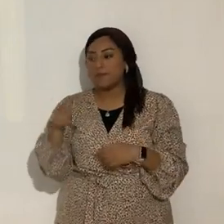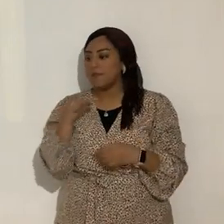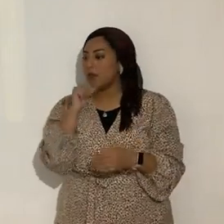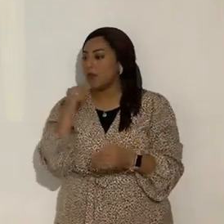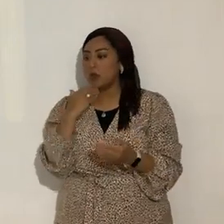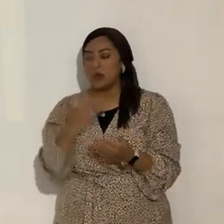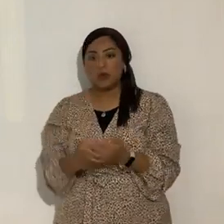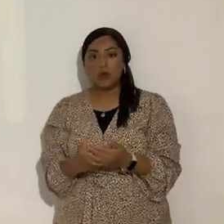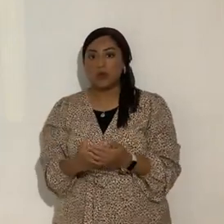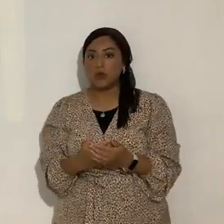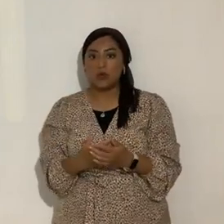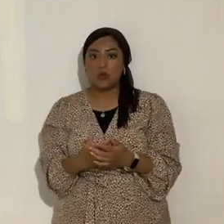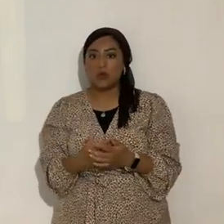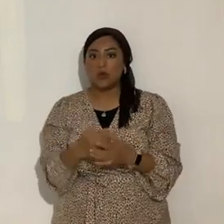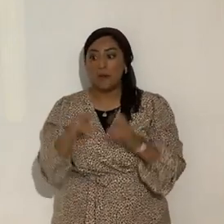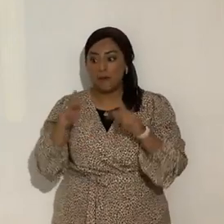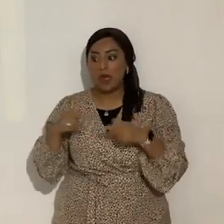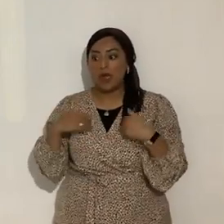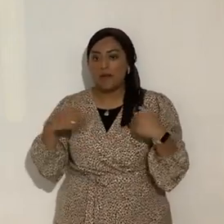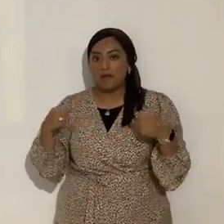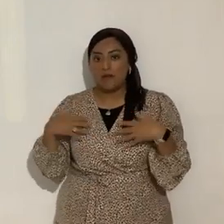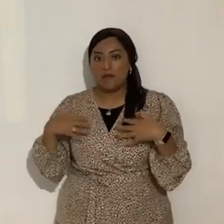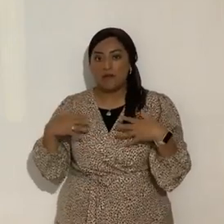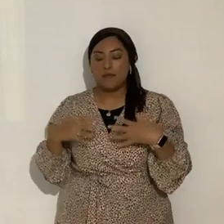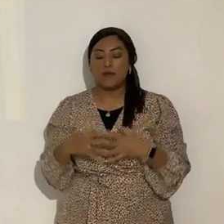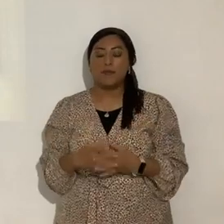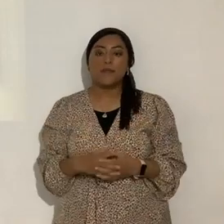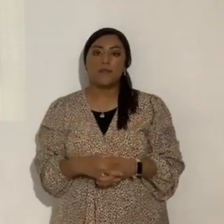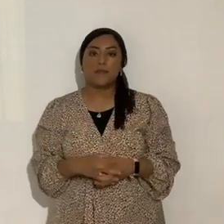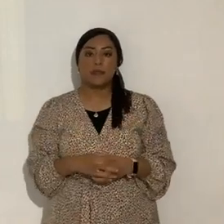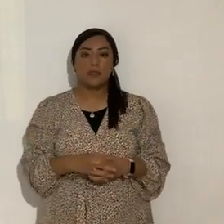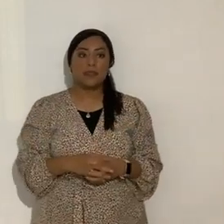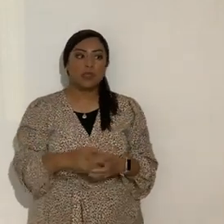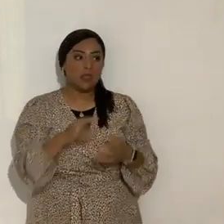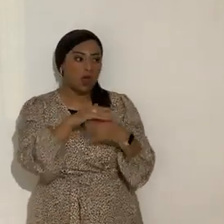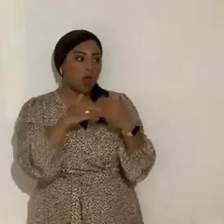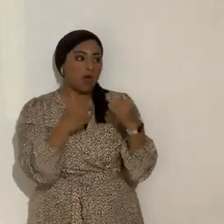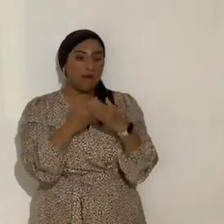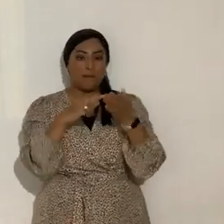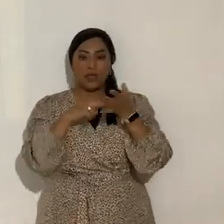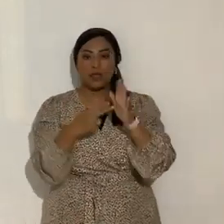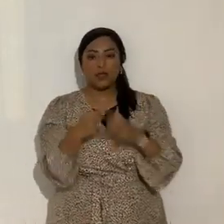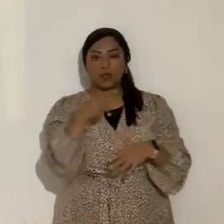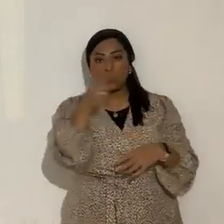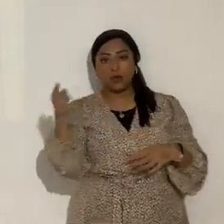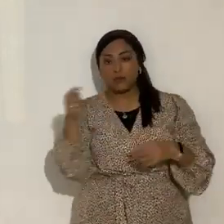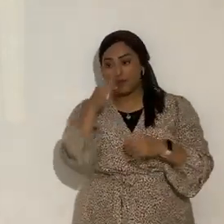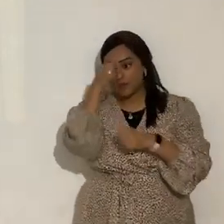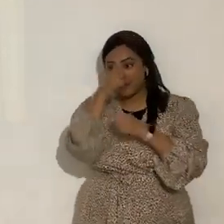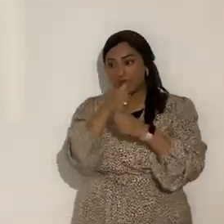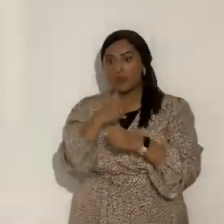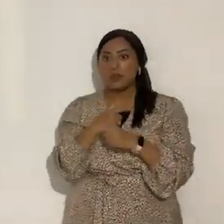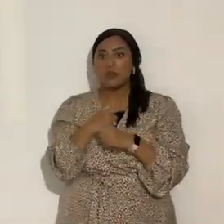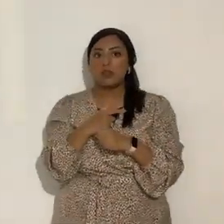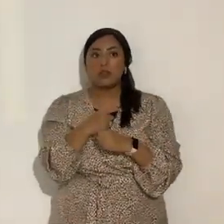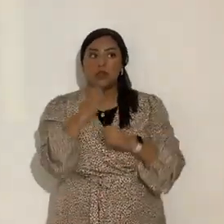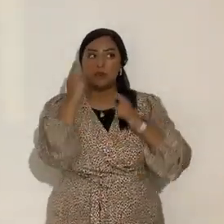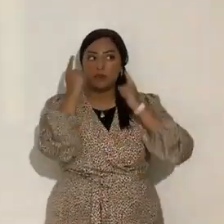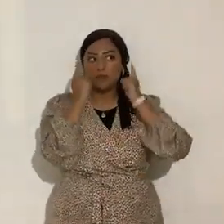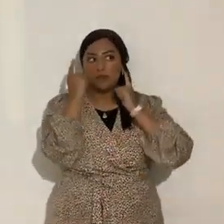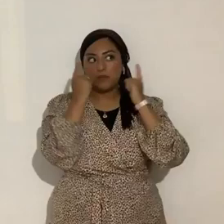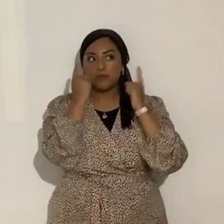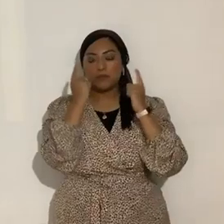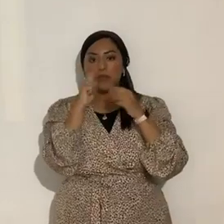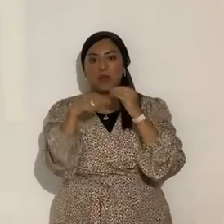jovencita, ¿sí? Le tiene miedo a la voluntad. Entonces, en todos los aspectos, ustedes, hermanos, hermanas, hagan un contexto,